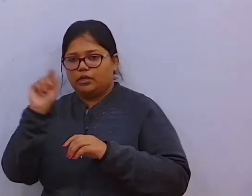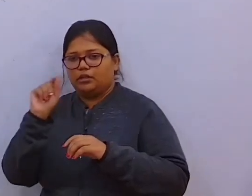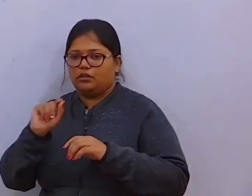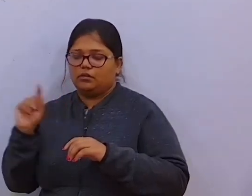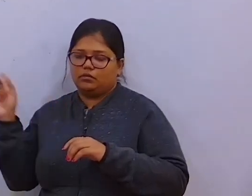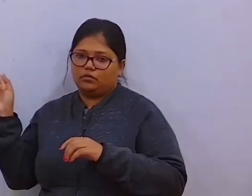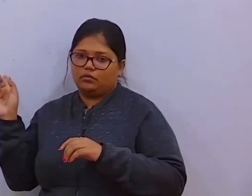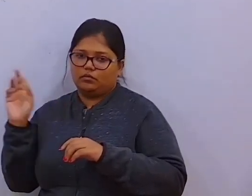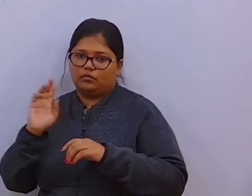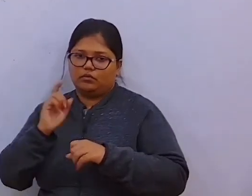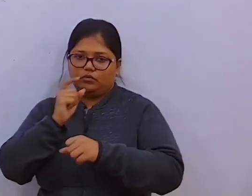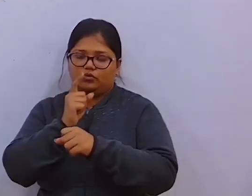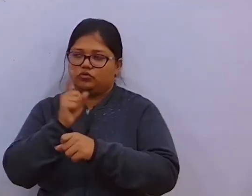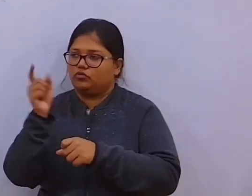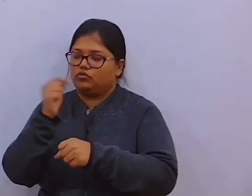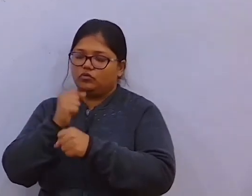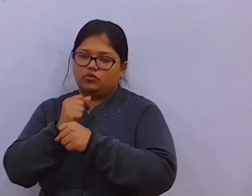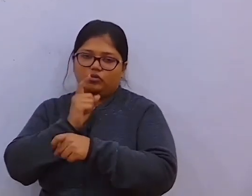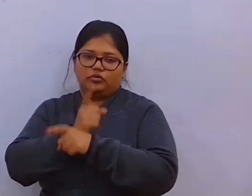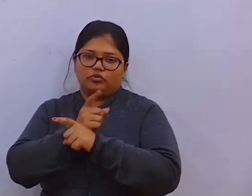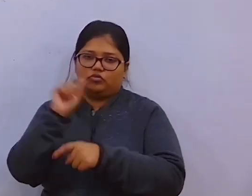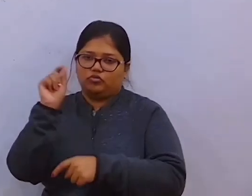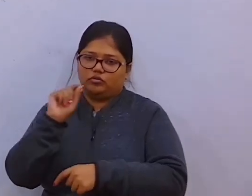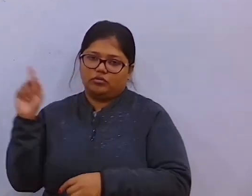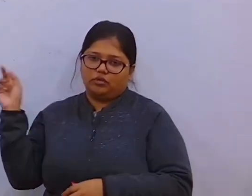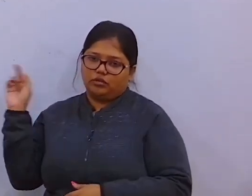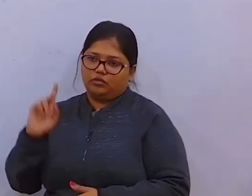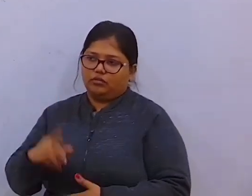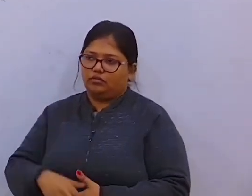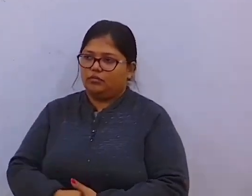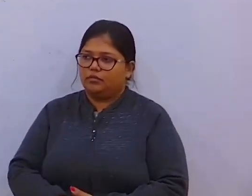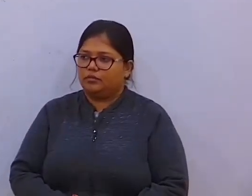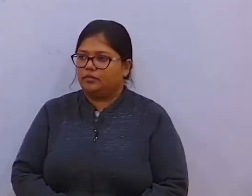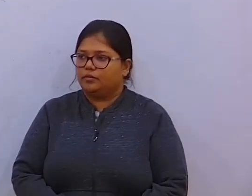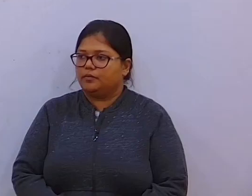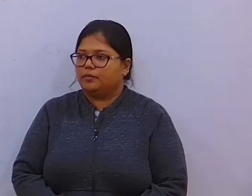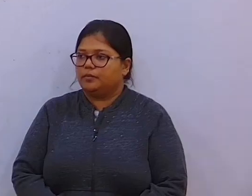बताओ जेड स्ट्रीम समझ में आया?